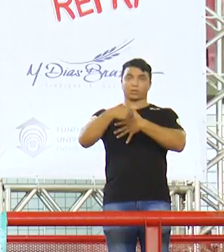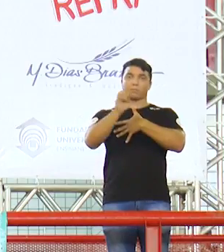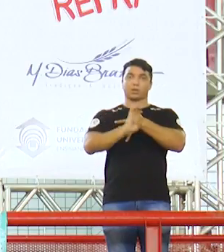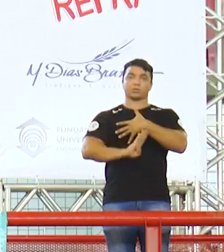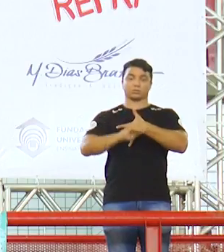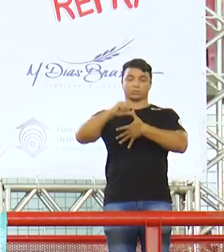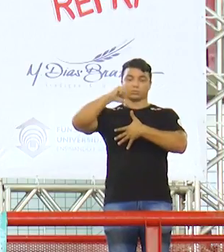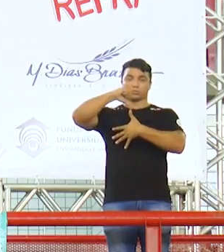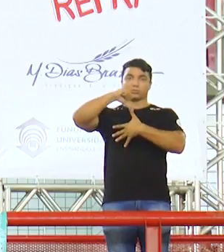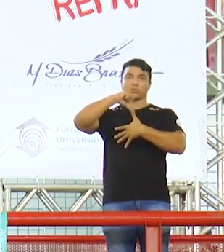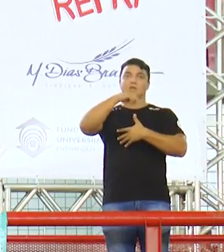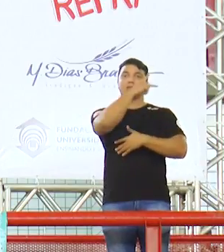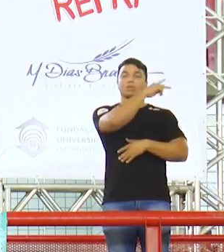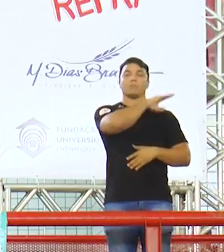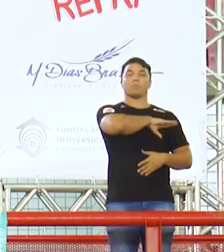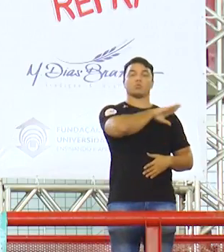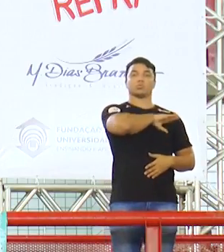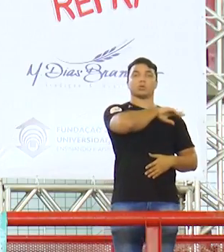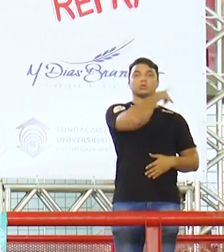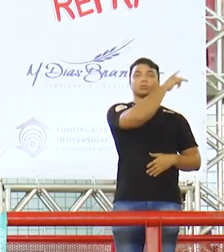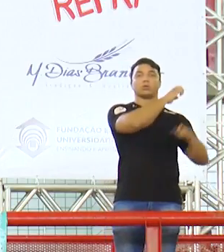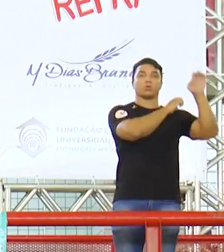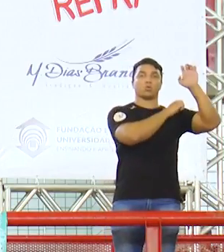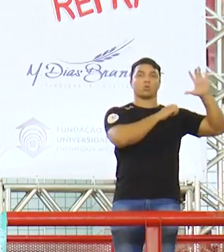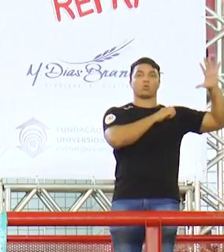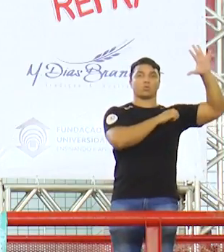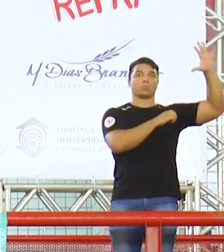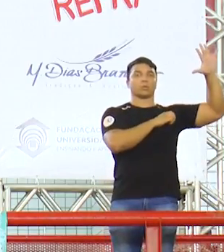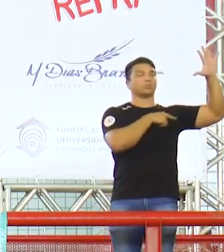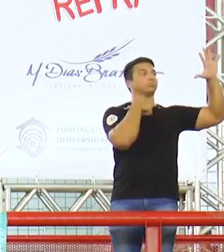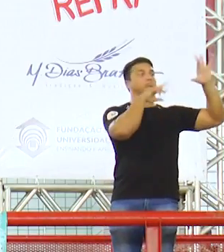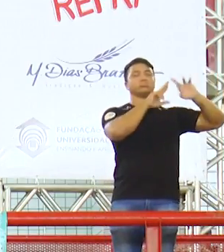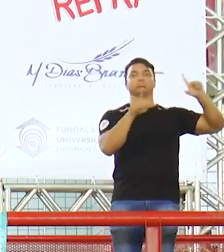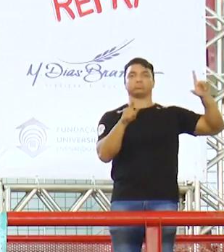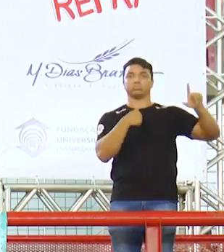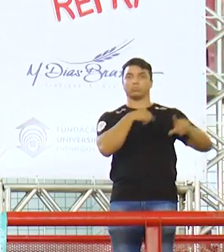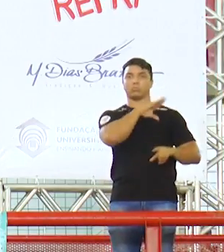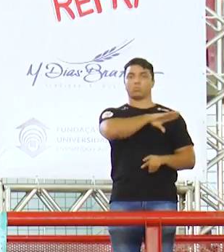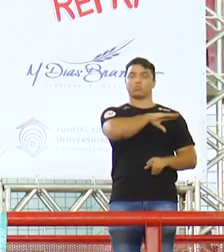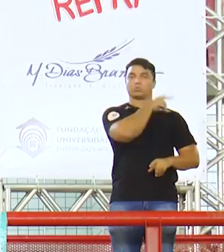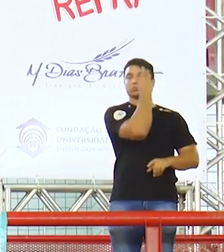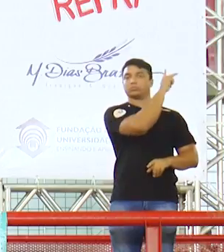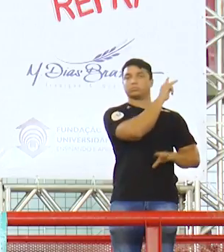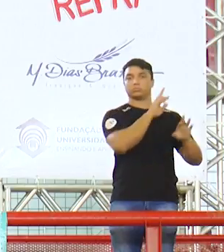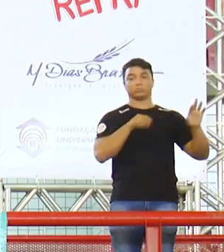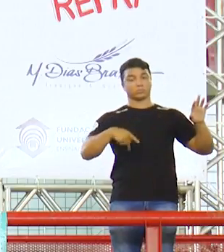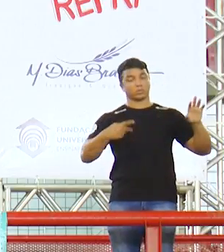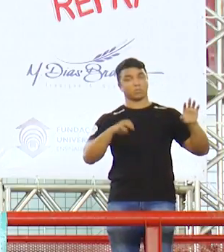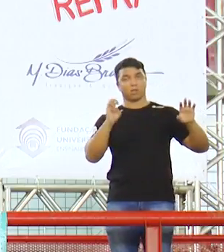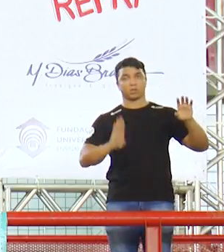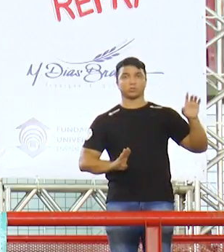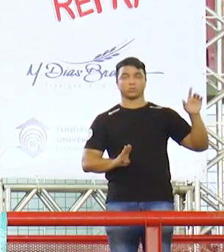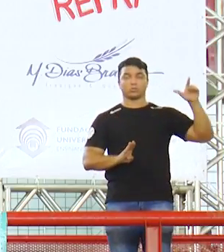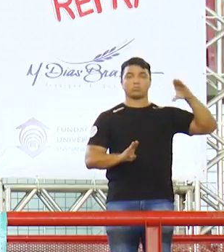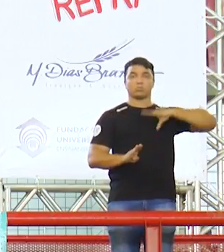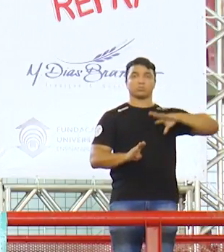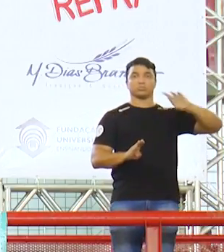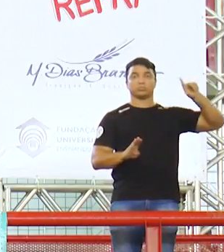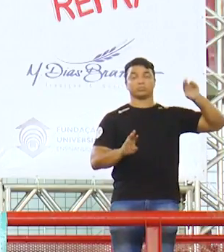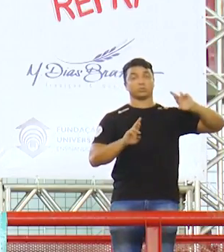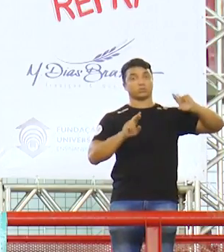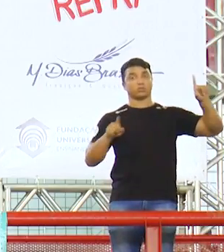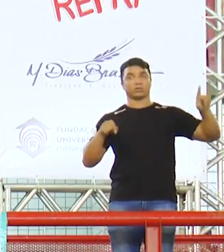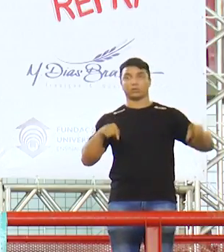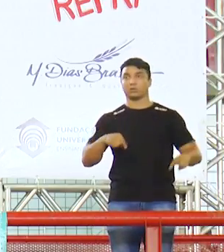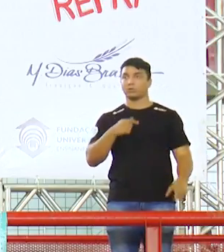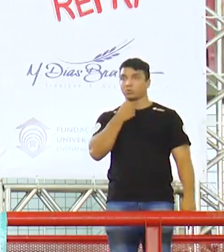brasileiro, e o português europeu, que é o português de Portugal. Aqui tem um cidadão